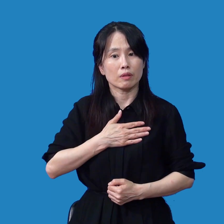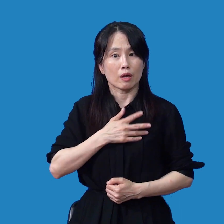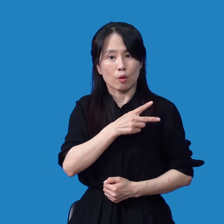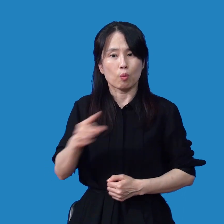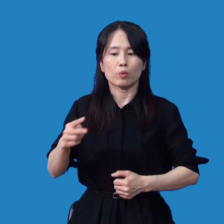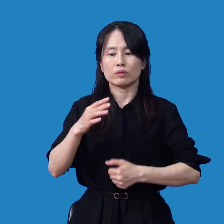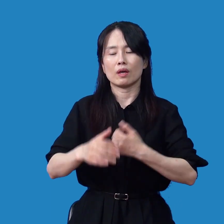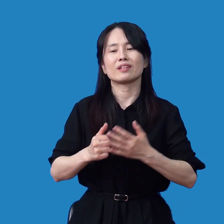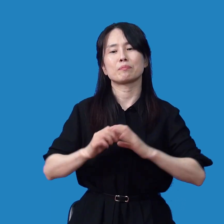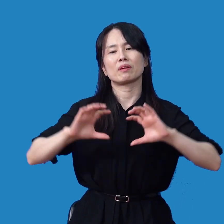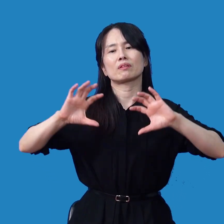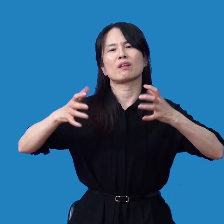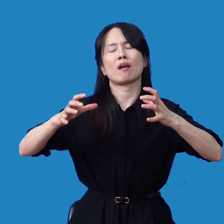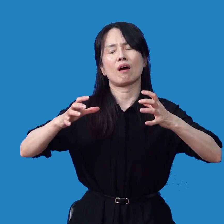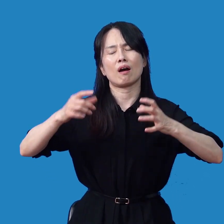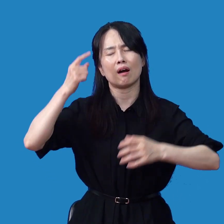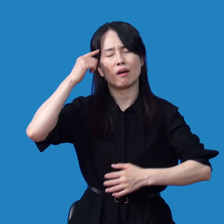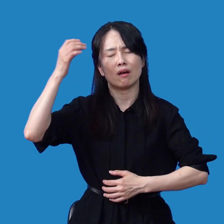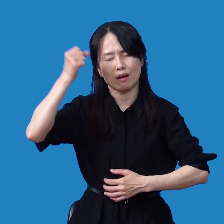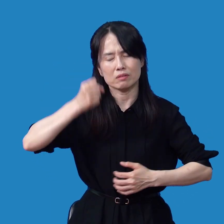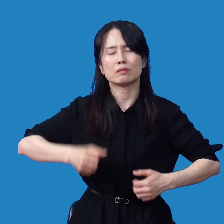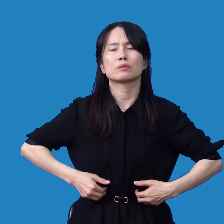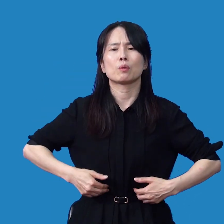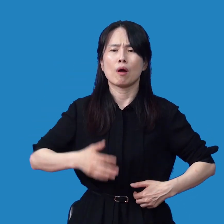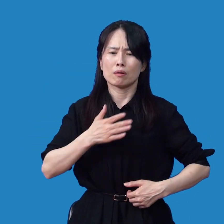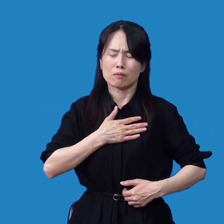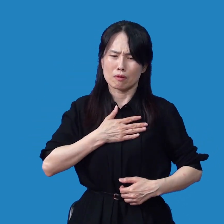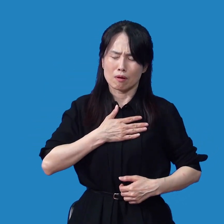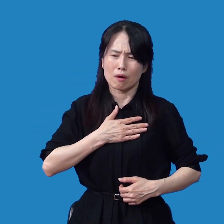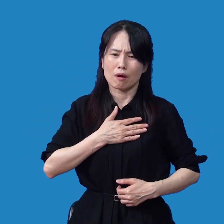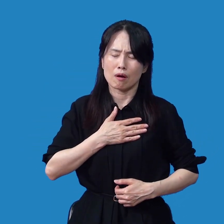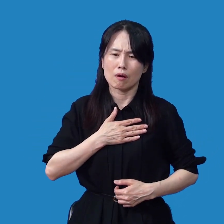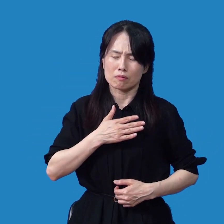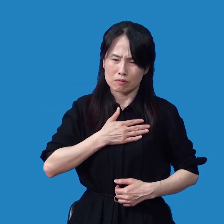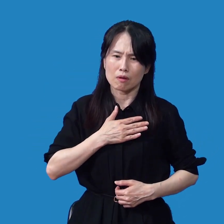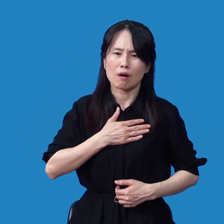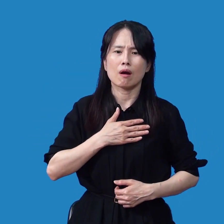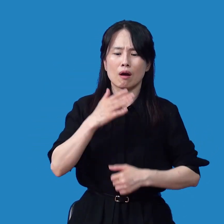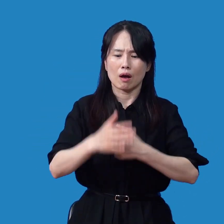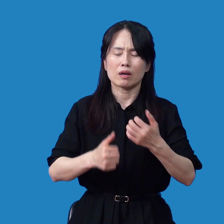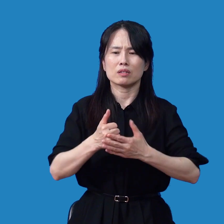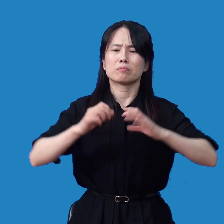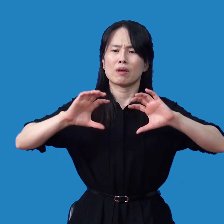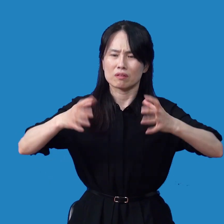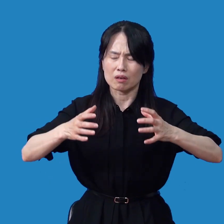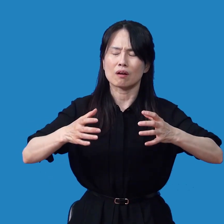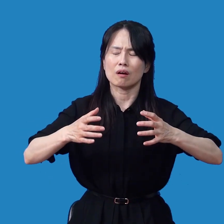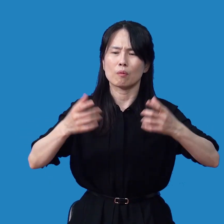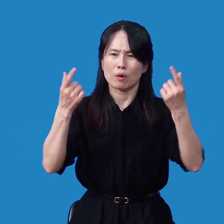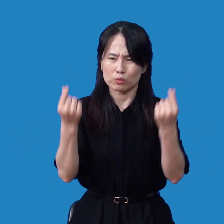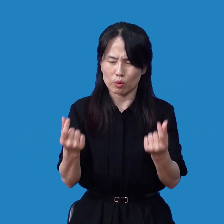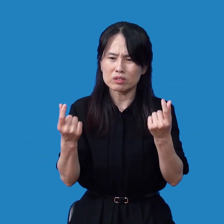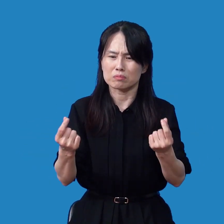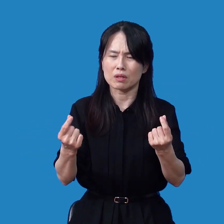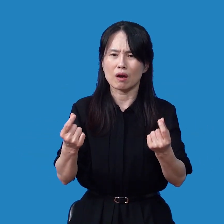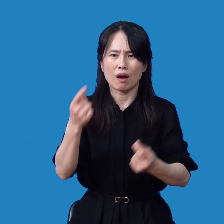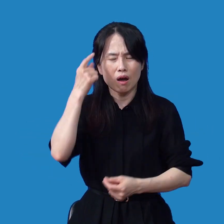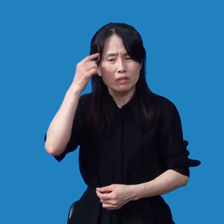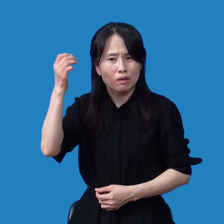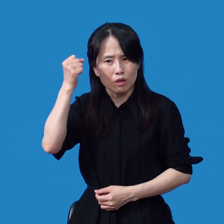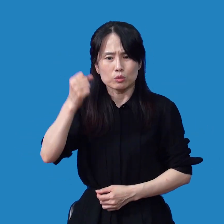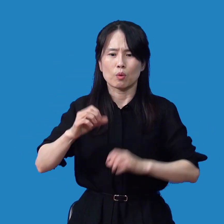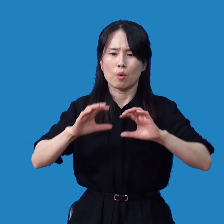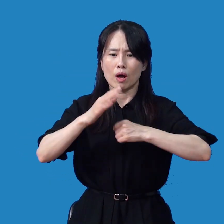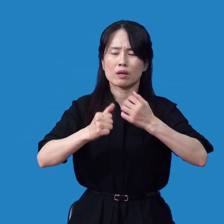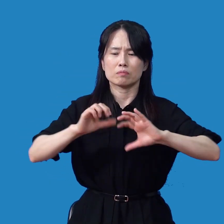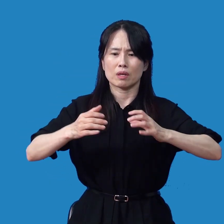여러분, 직장으로 나아가면서 내가 바로 하나님의 나라다 하십시오. 그 불신 직장에 남은 자는